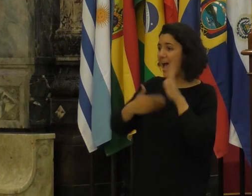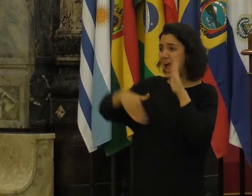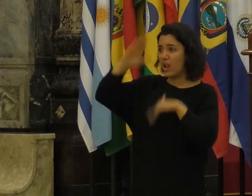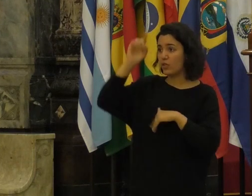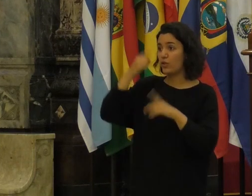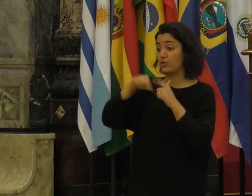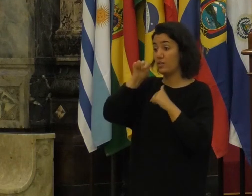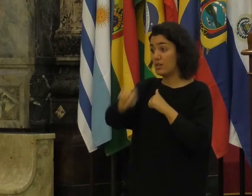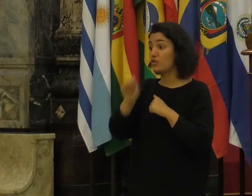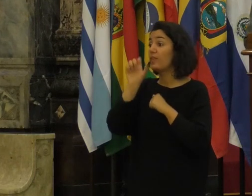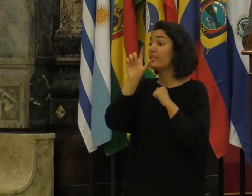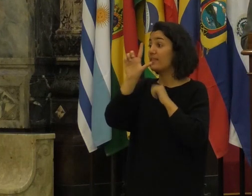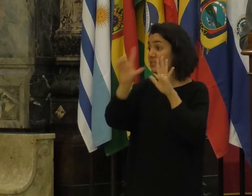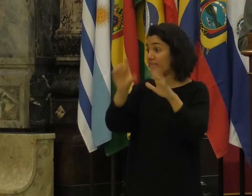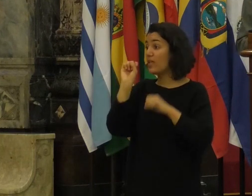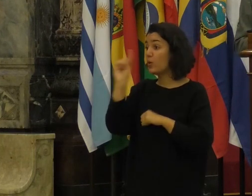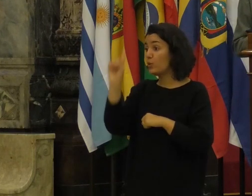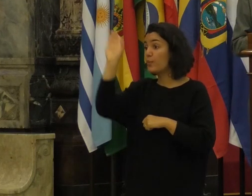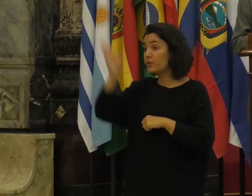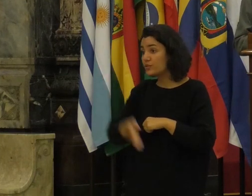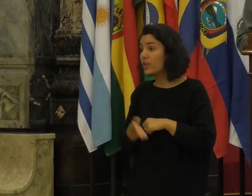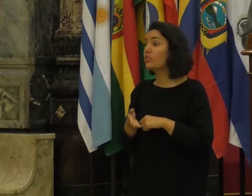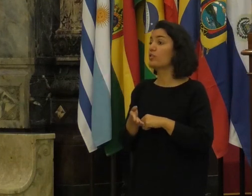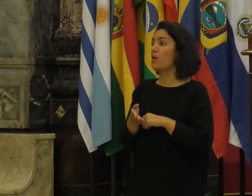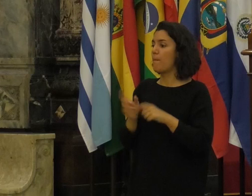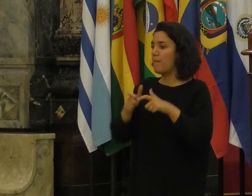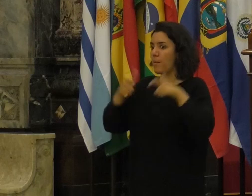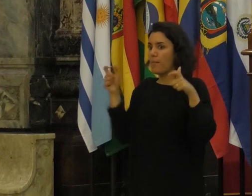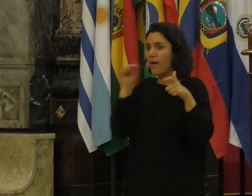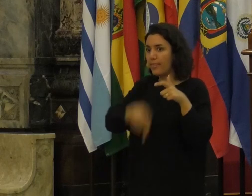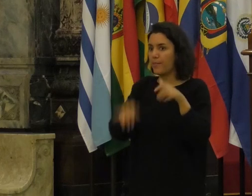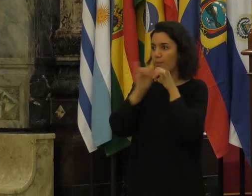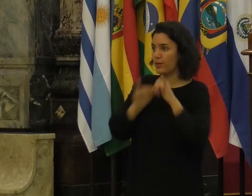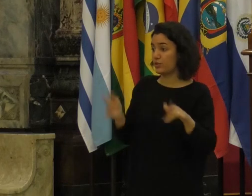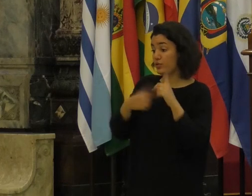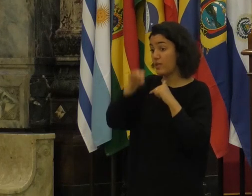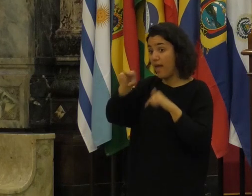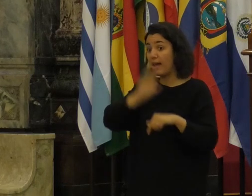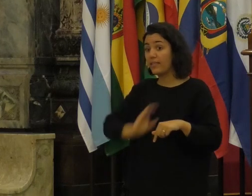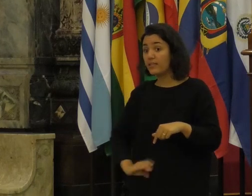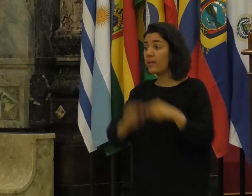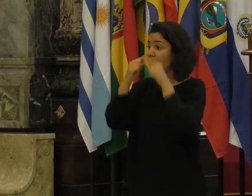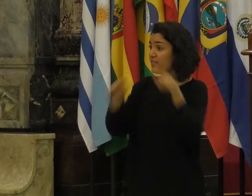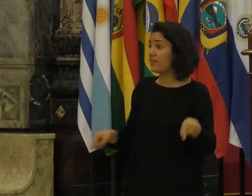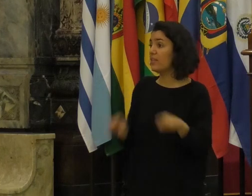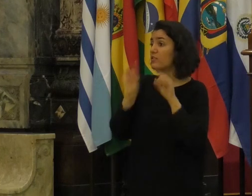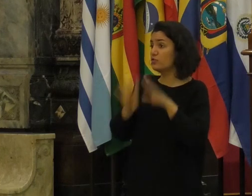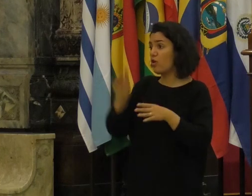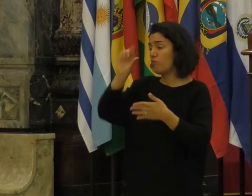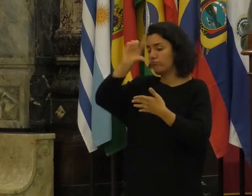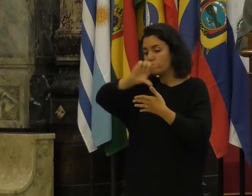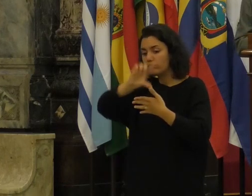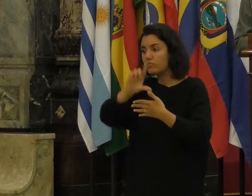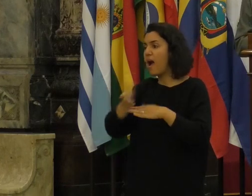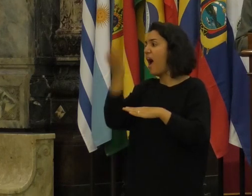el 71% del volumen de esas publicaciones, mostrando así otro perfil, además del regional y de género del